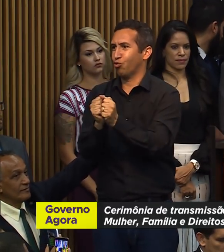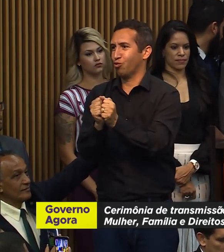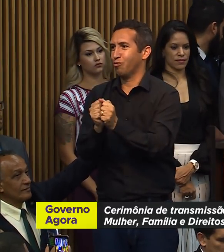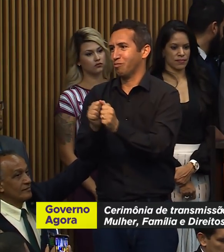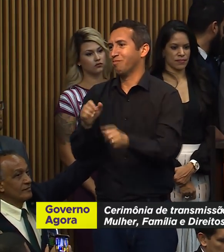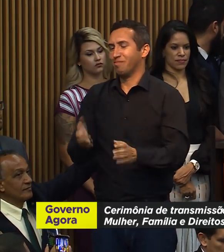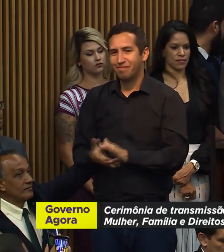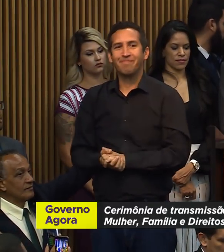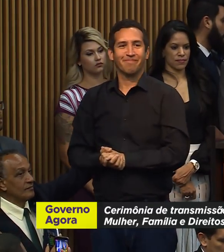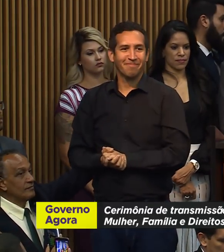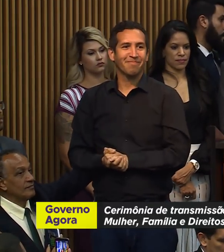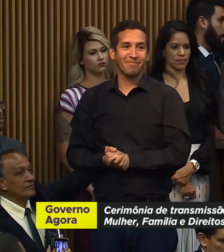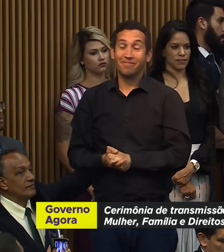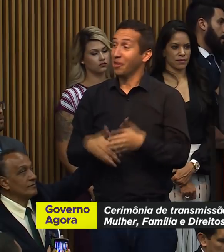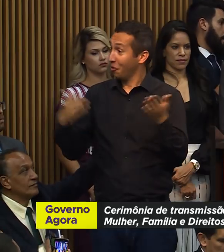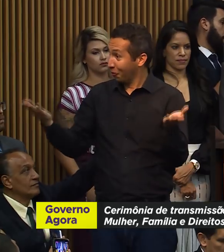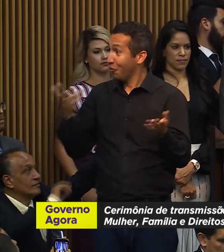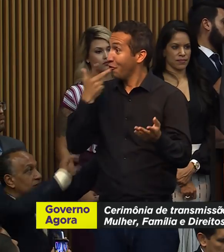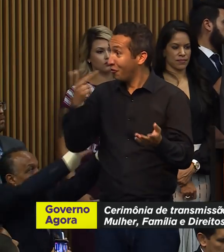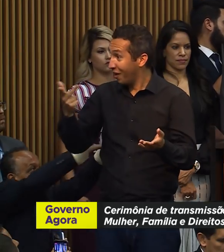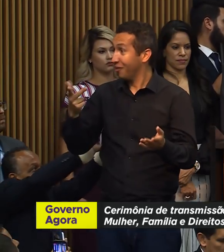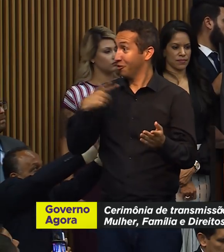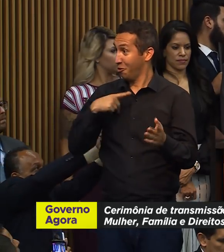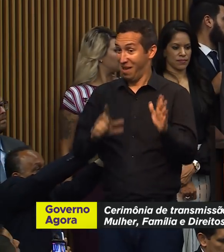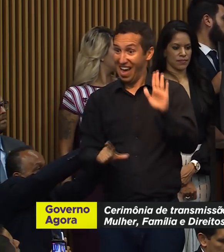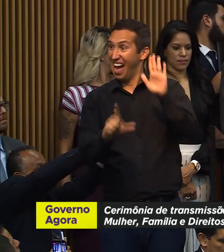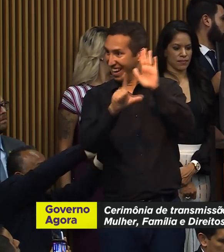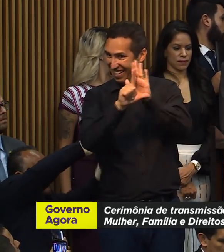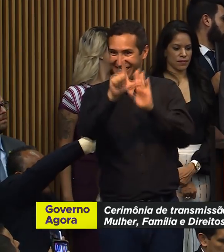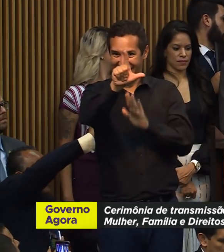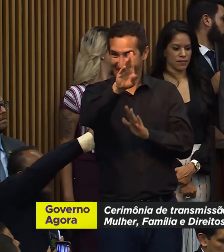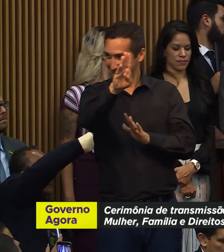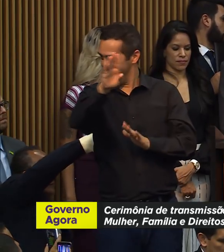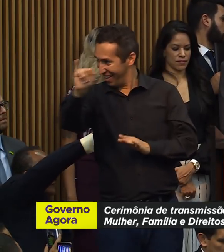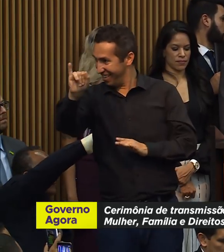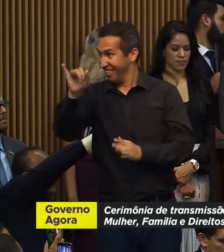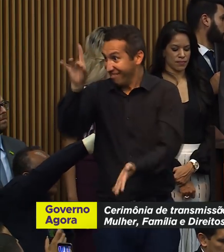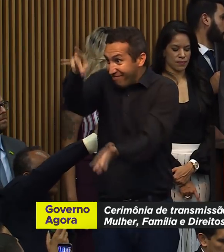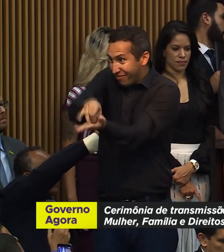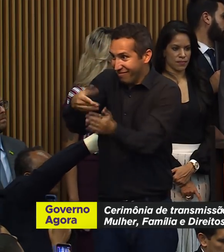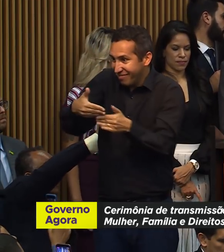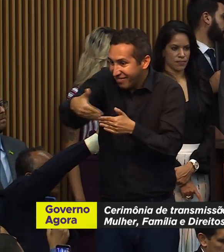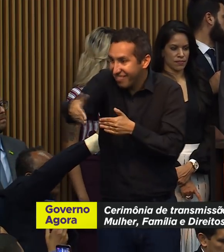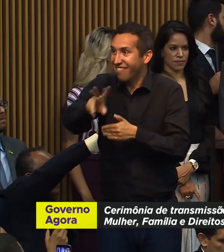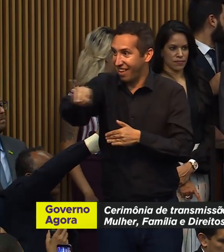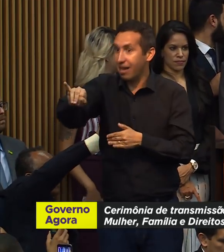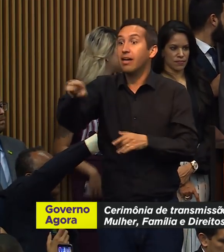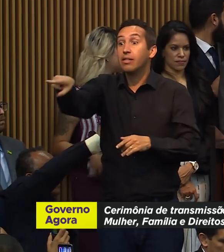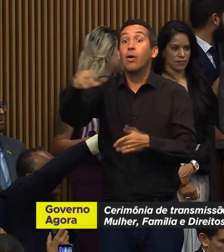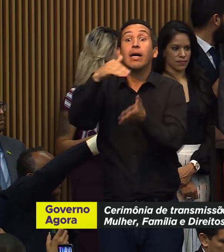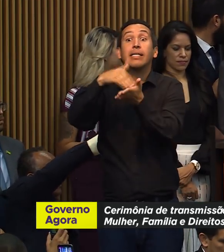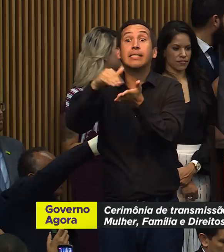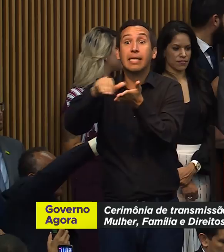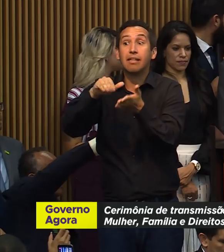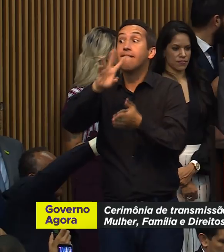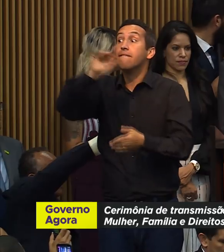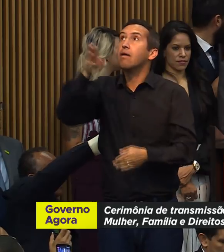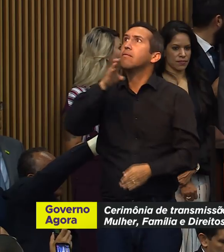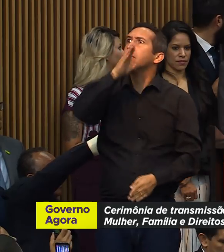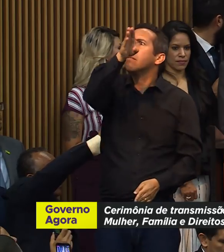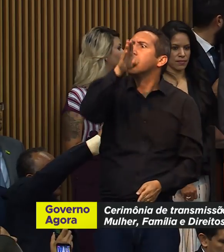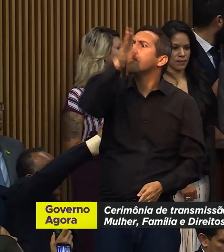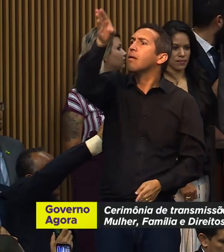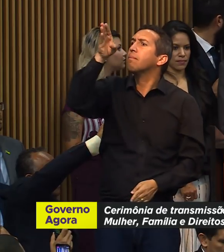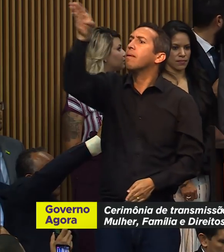conosco. E aqui, quando eu falo da regulamentação da LBI, a Secretaria estar ainda aos acampamentos